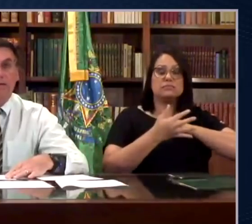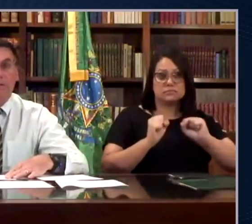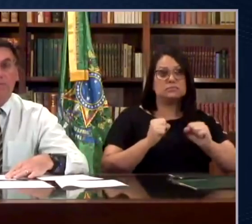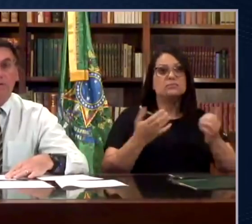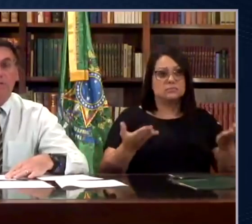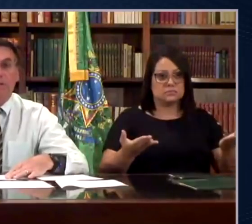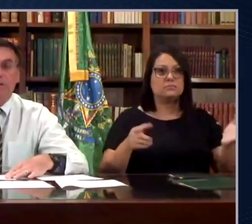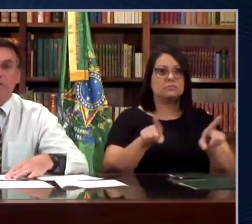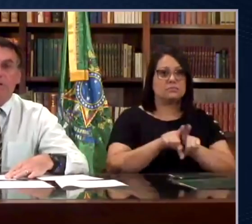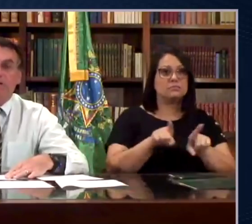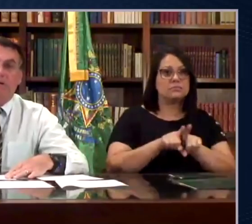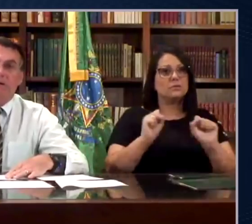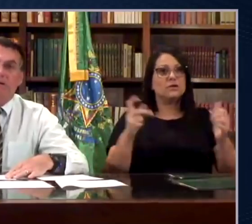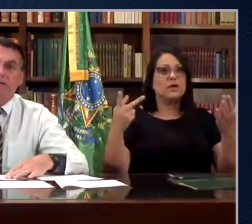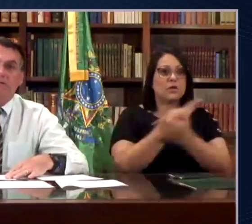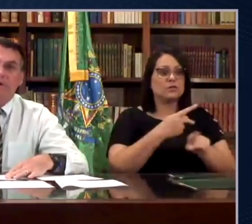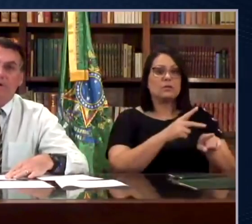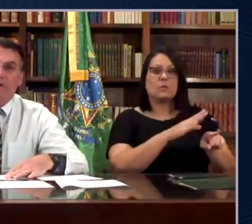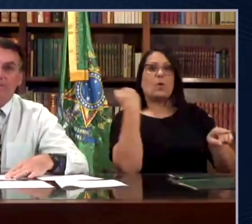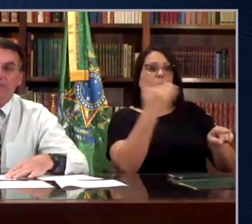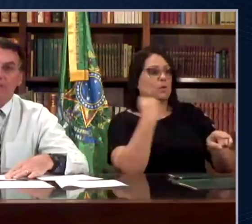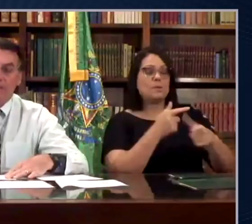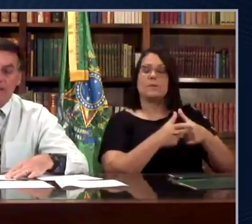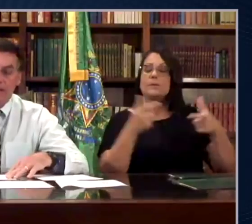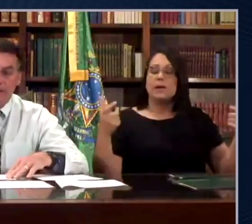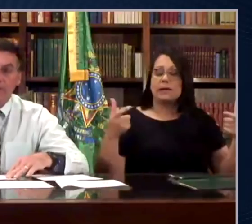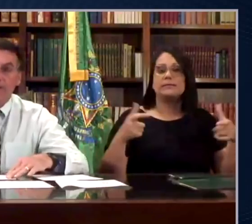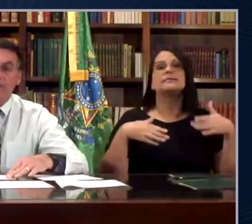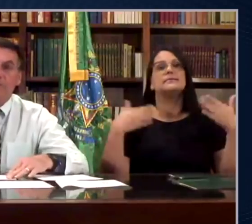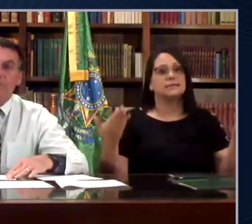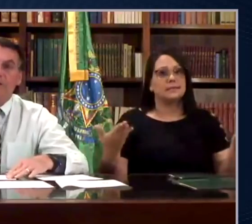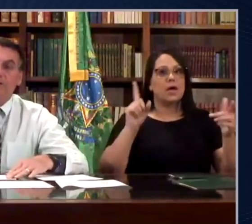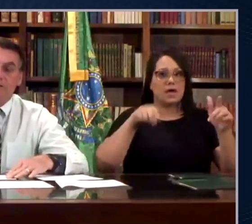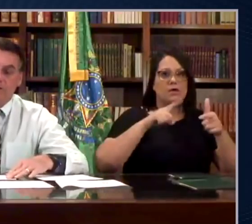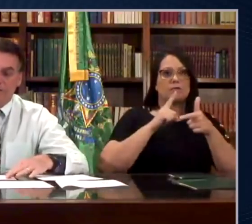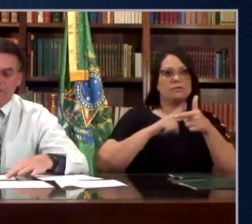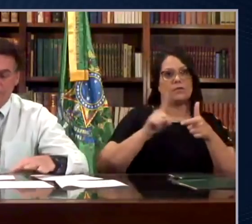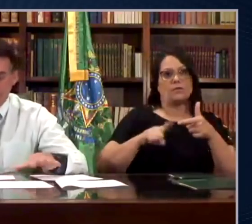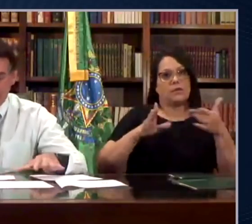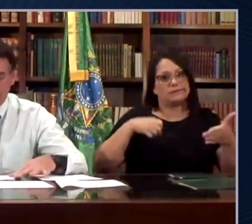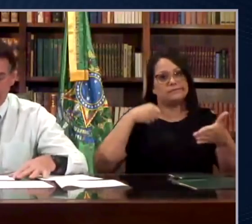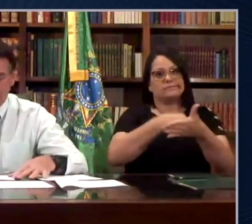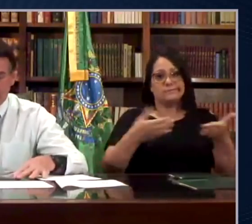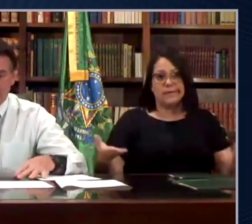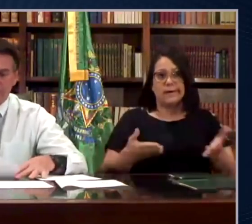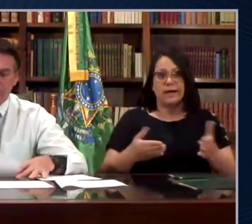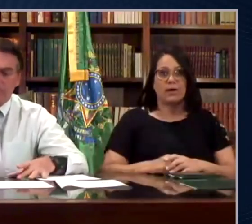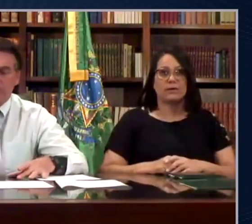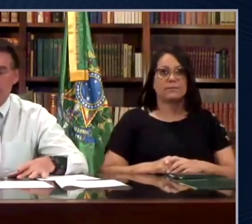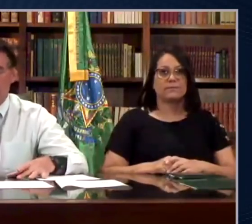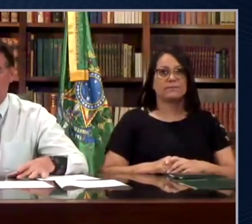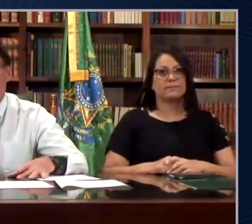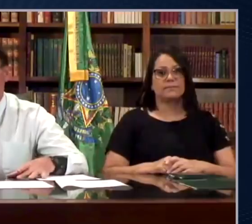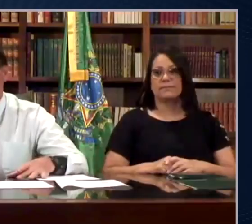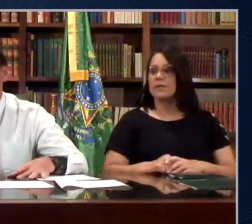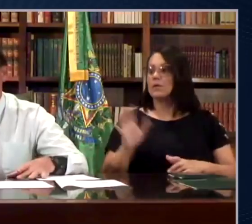ele vai ter uma possibilidade, uma letalidade até maior. Então, esse é o grande problema que nós temos pela frente. E para terminar aqui no gráfico